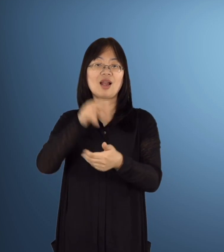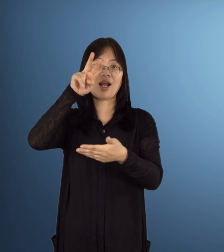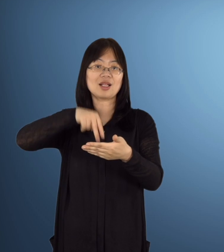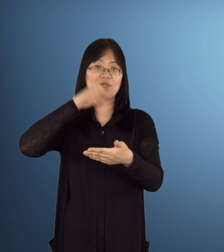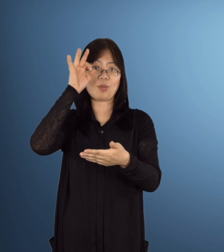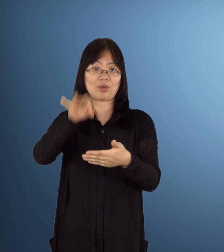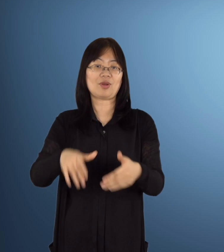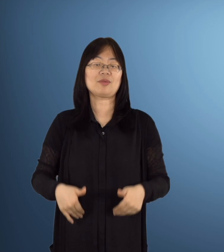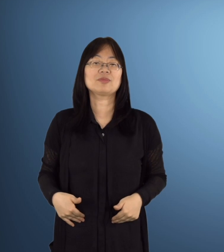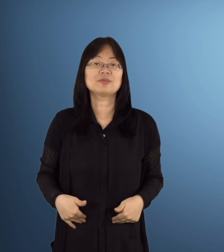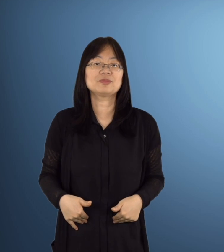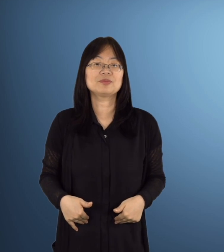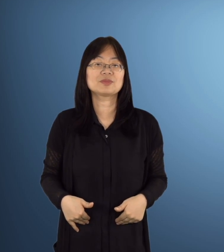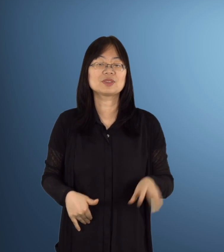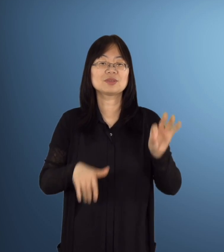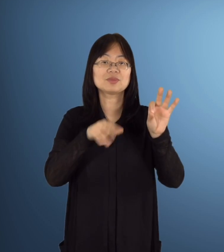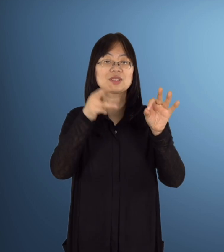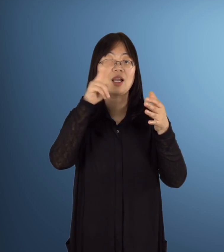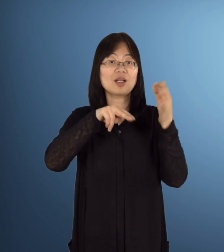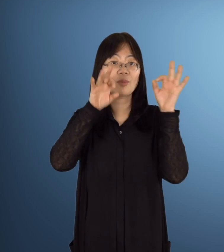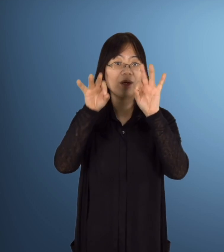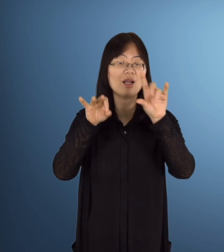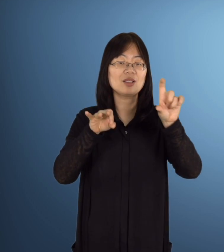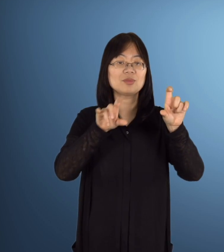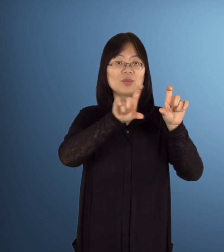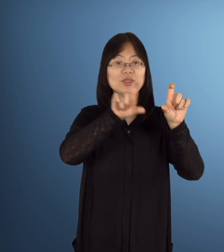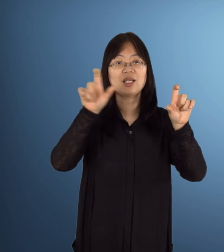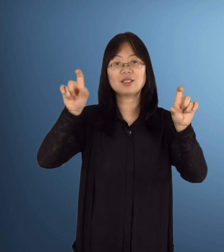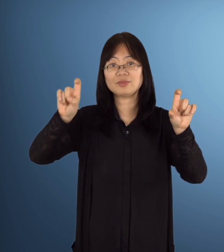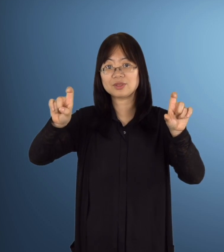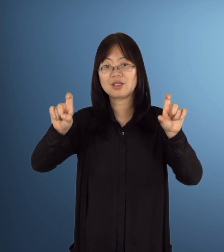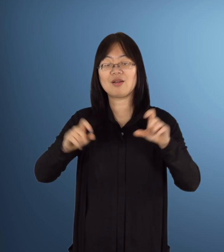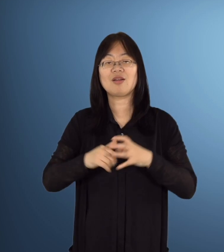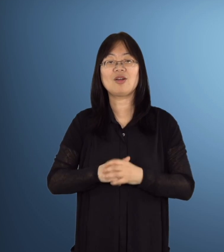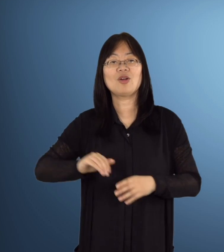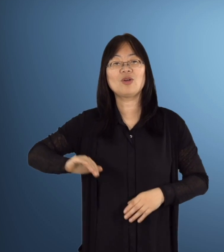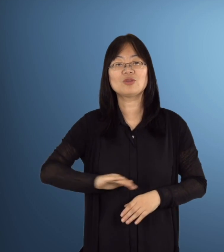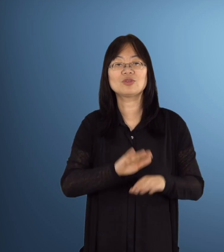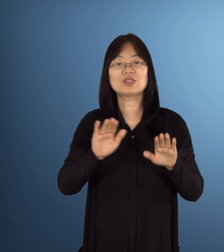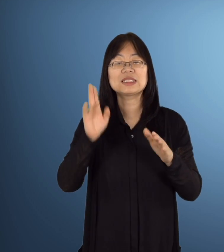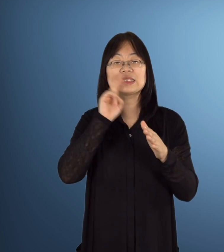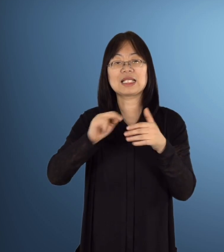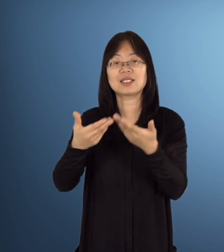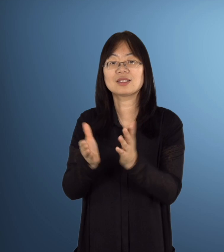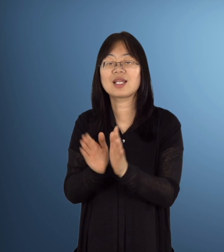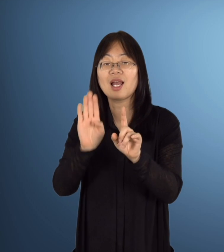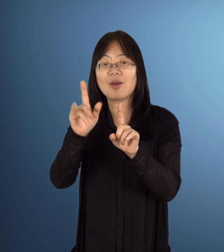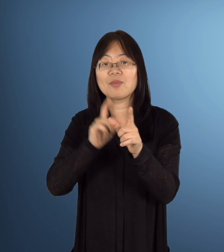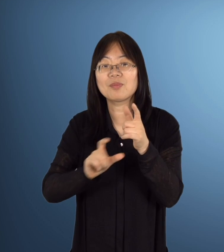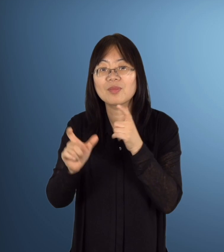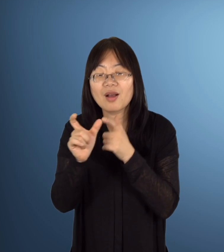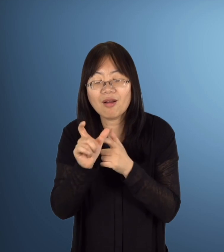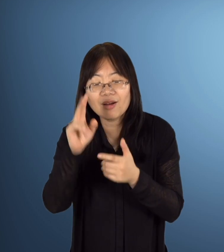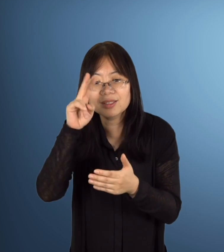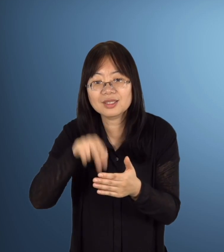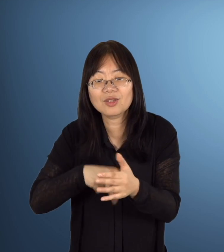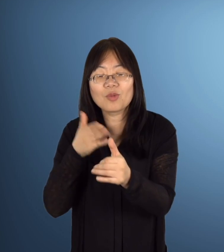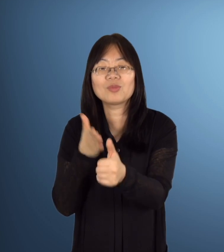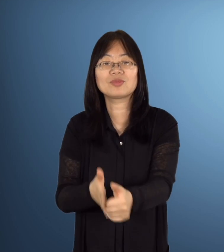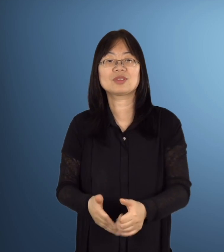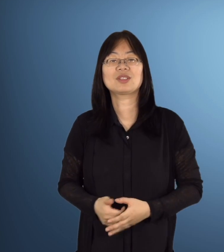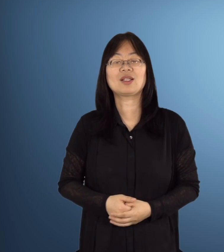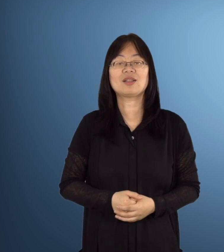읽어 보실까요? 10절을 보세요. 15장 10절. 우리 오늘 찬양대 한번 10절을